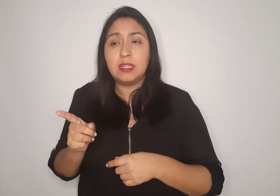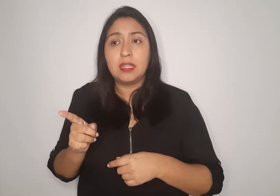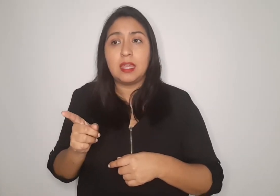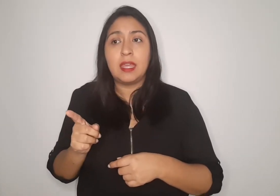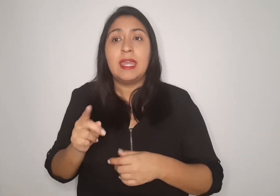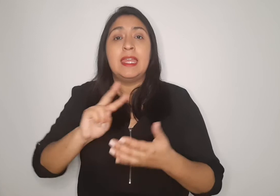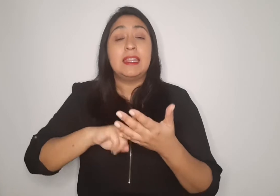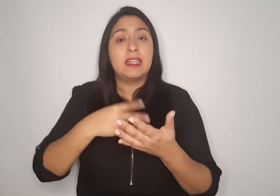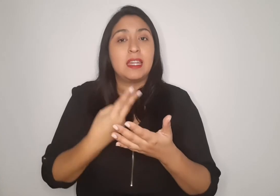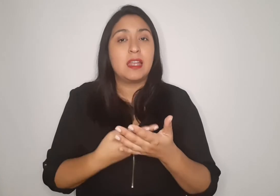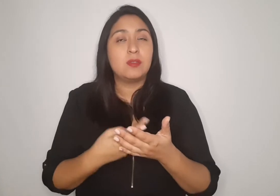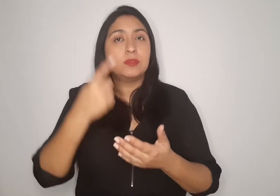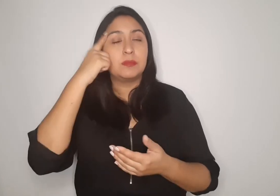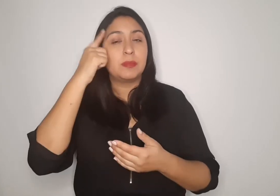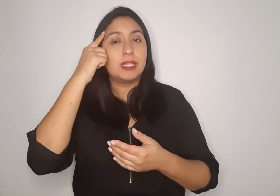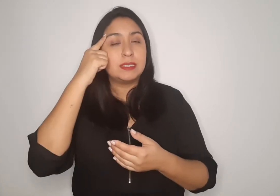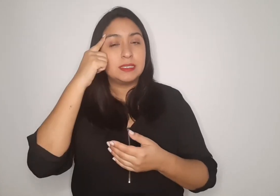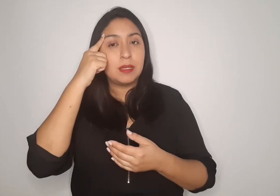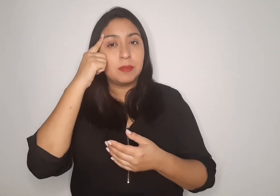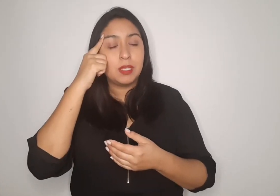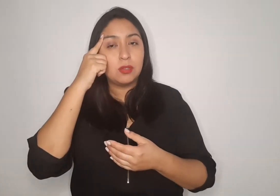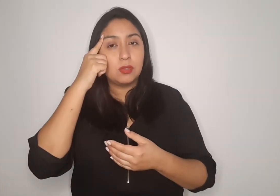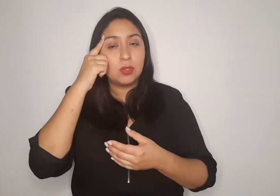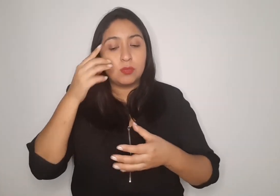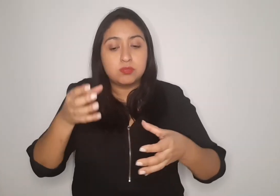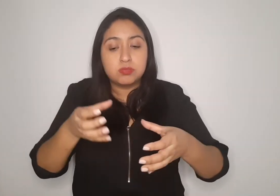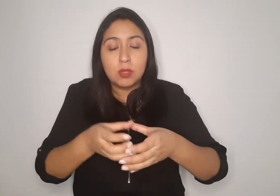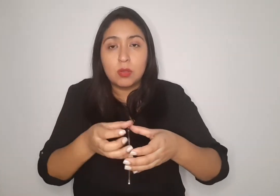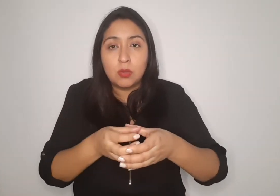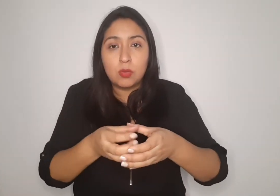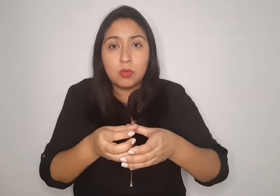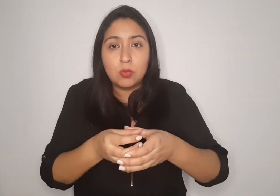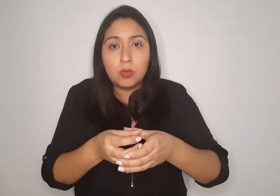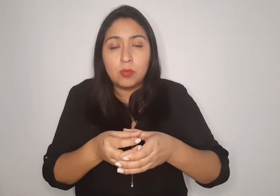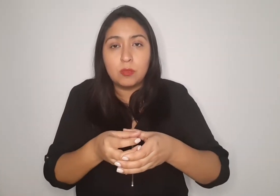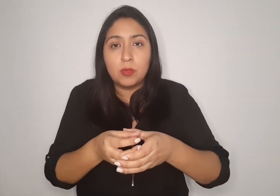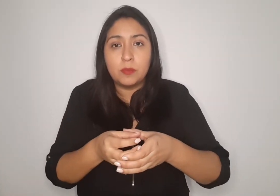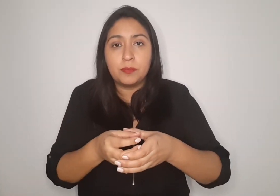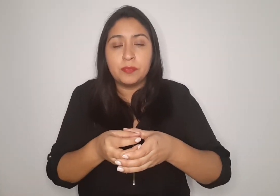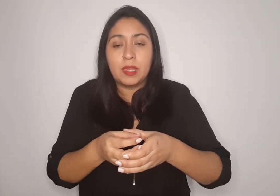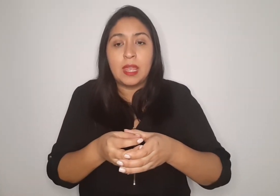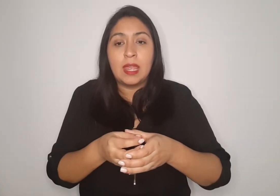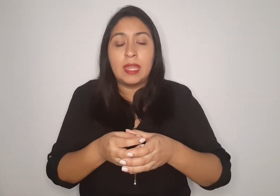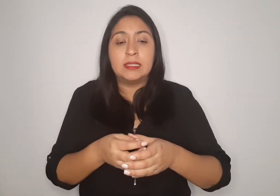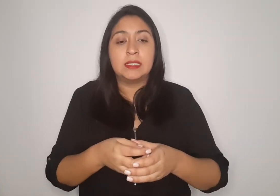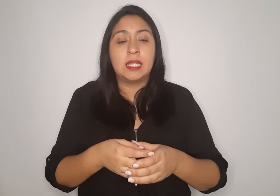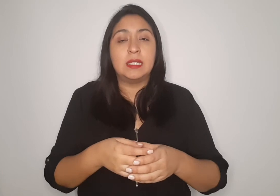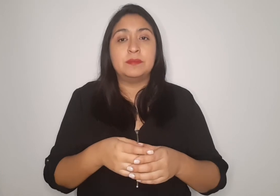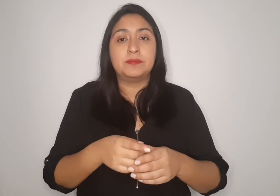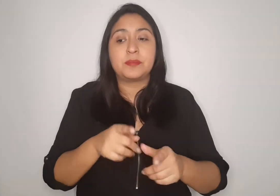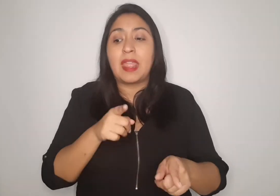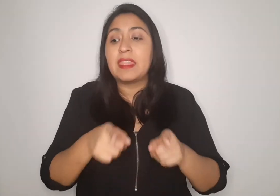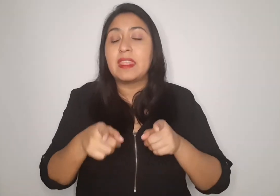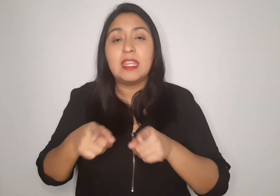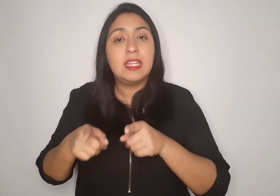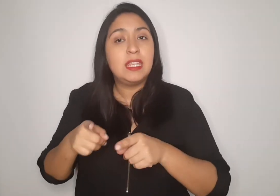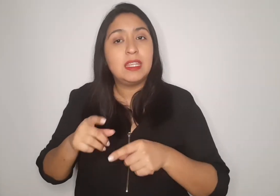de una comunidad, que dirige, por ejemplo, el Guillatún, ¿ya? Tiene que estar a